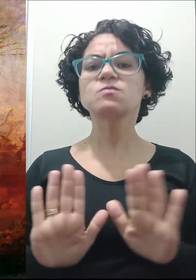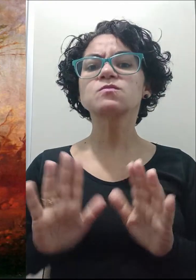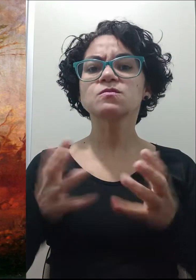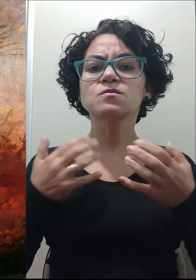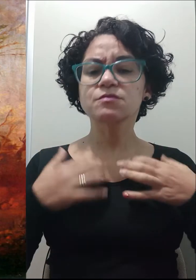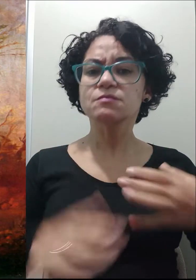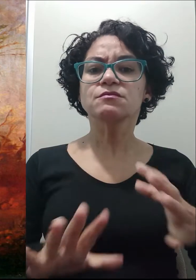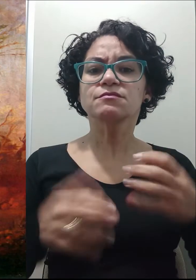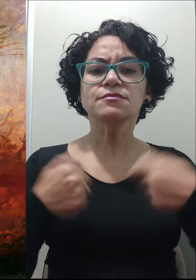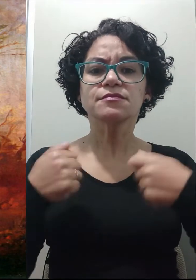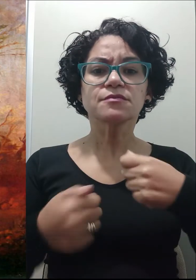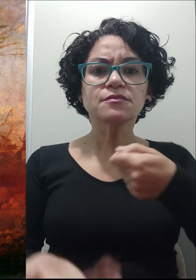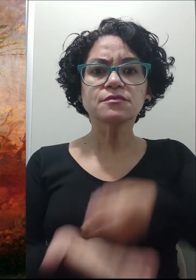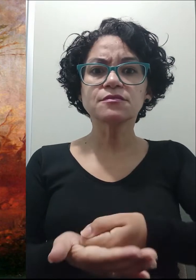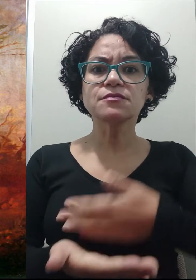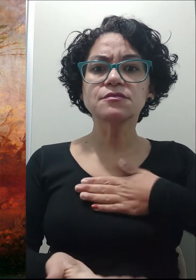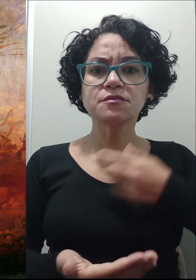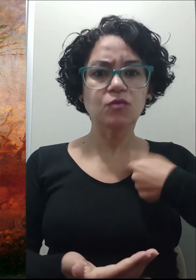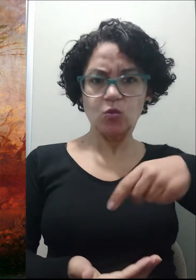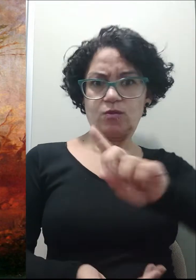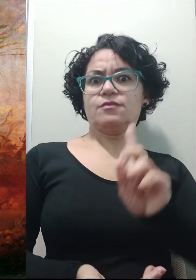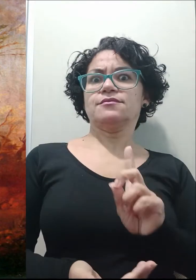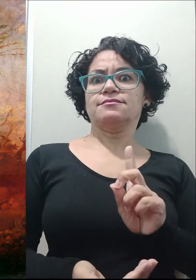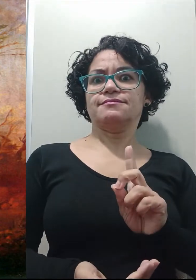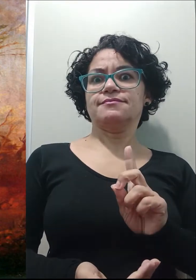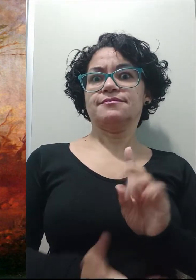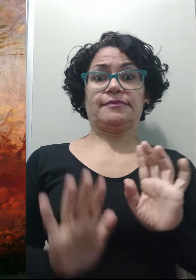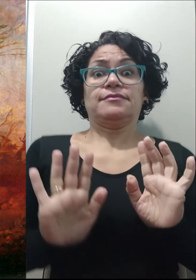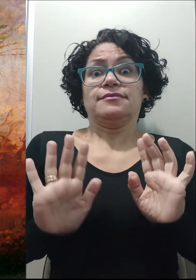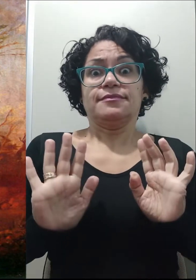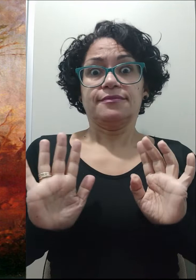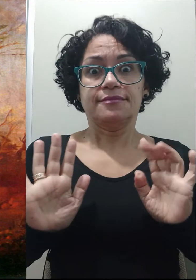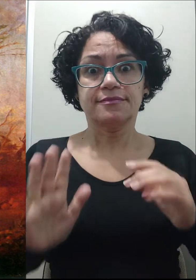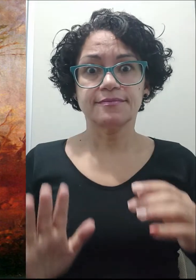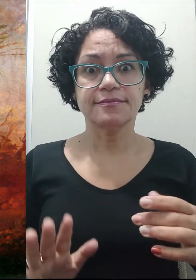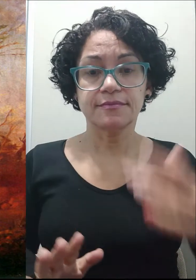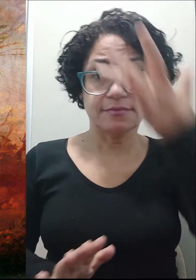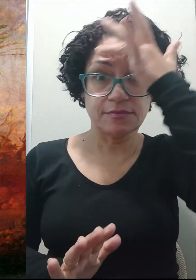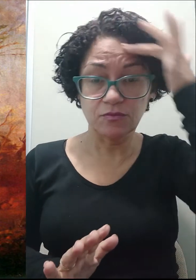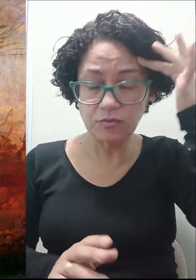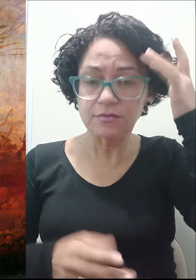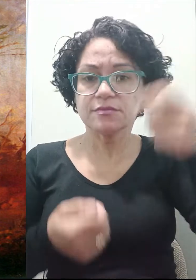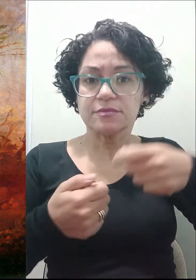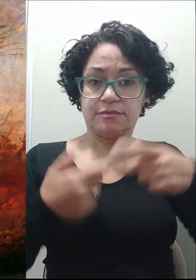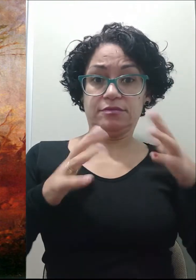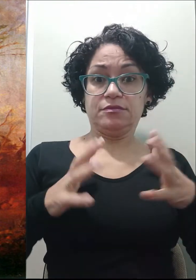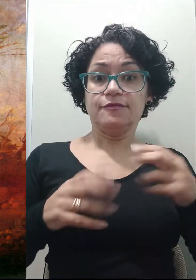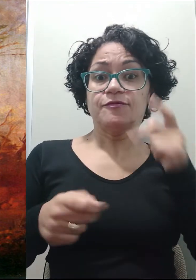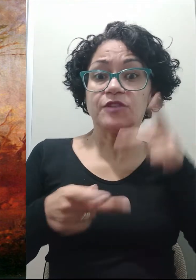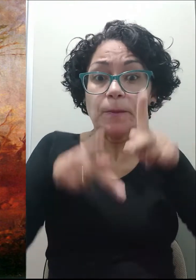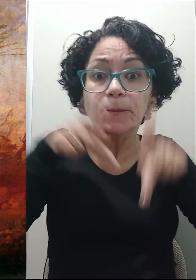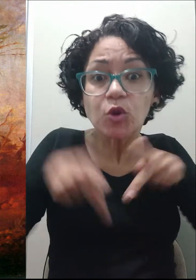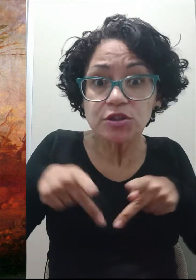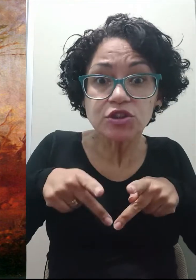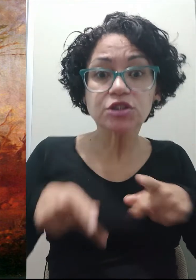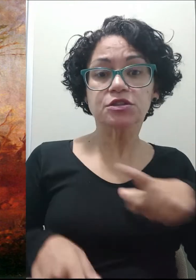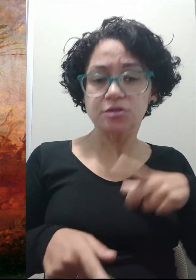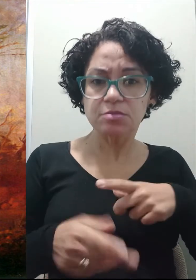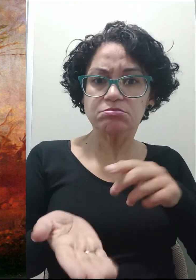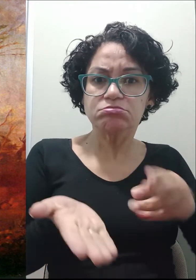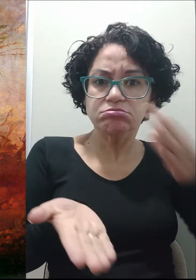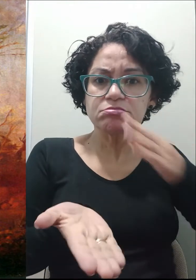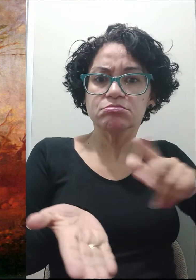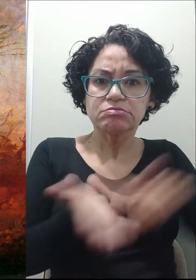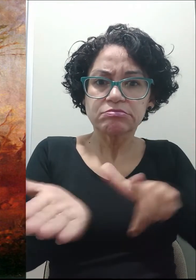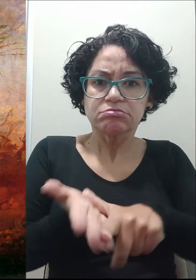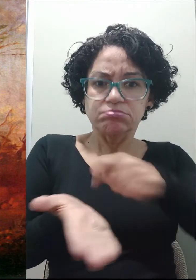à importância de sua atuação e requereram políticas públicas que